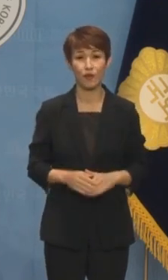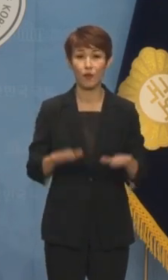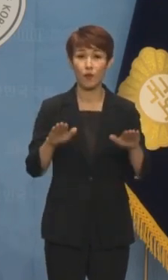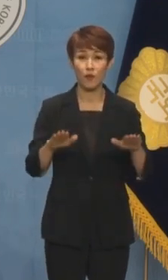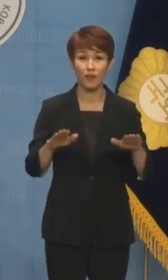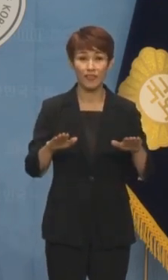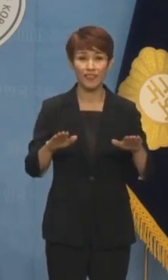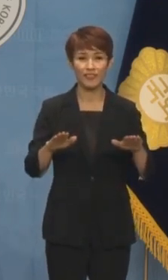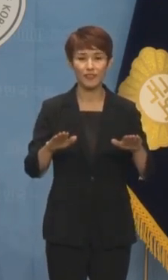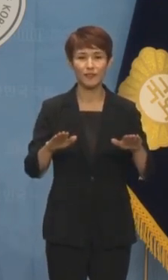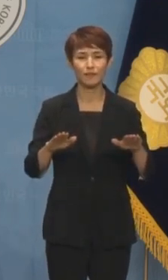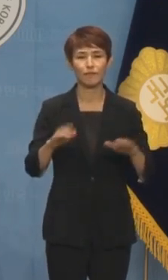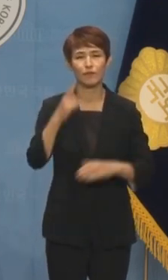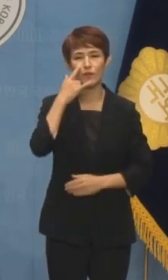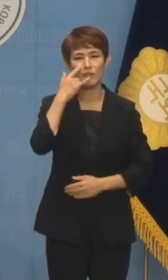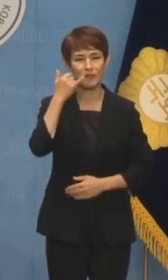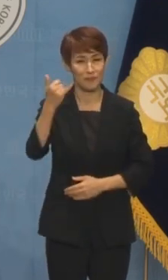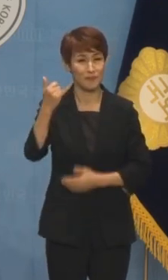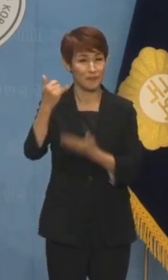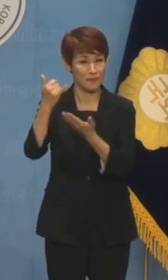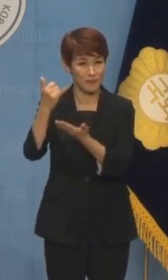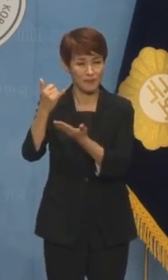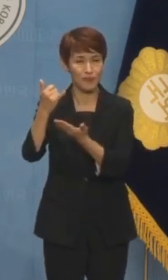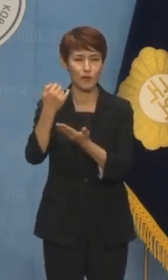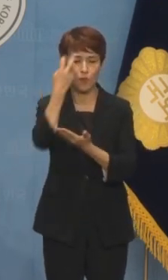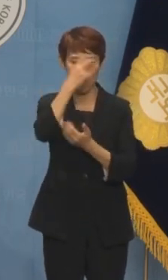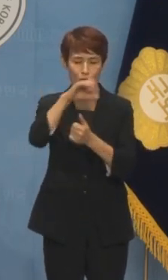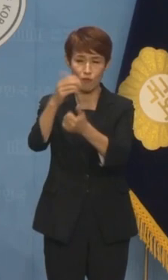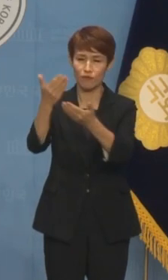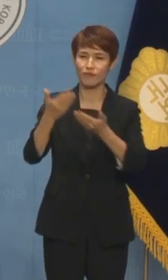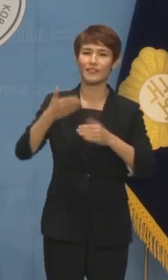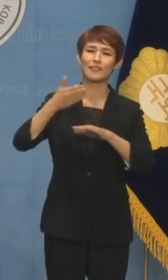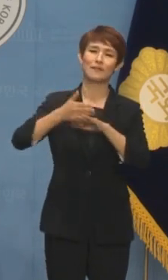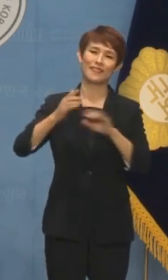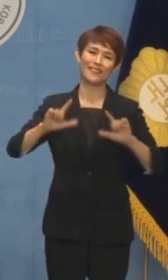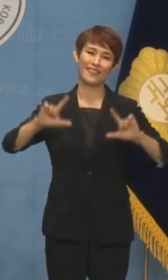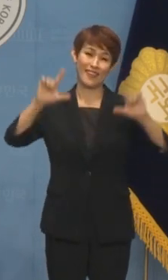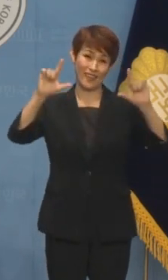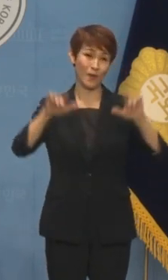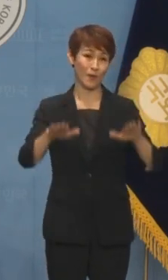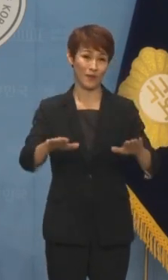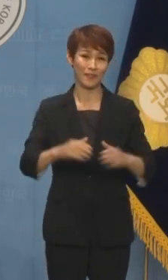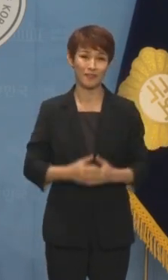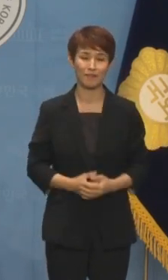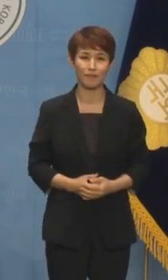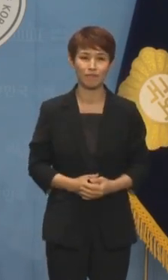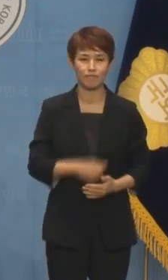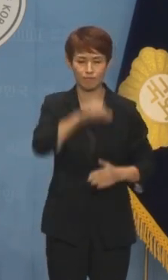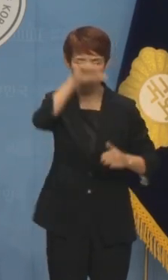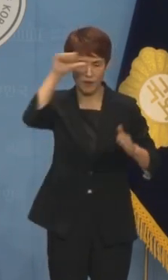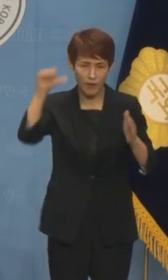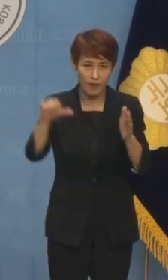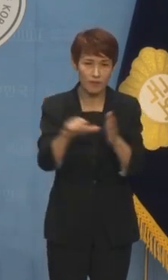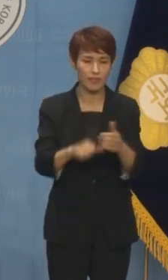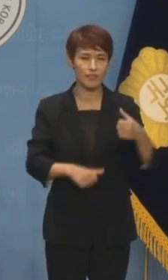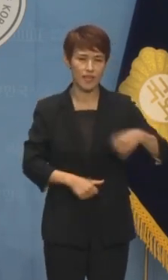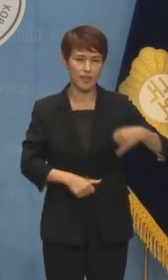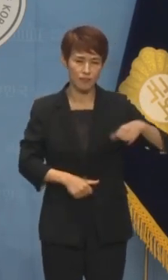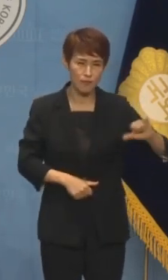오늘은 우리 모두의 어머니, 아버지의 돌봄에 감사하는 날입니다. 일생을 자녀와